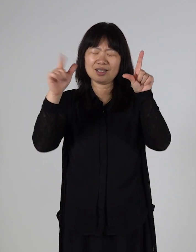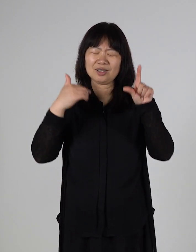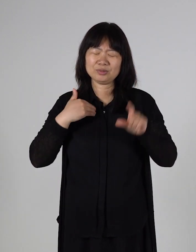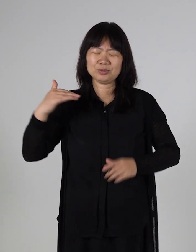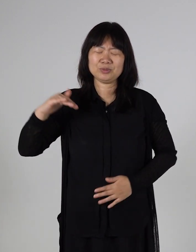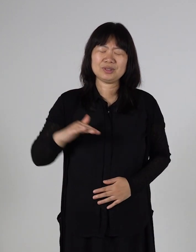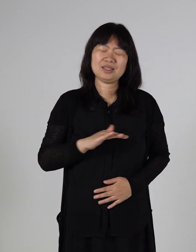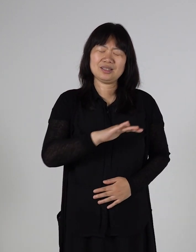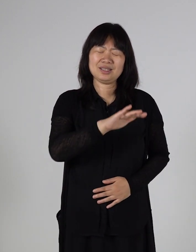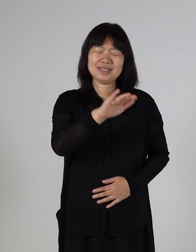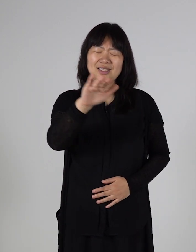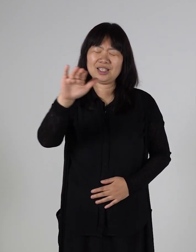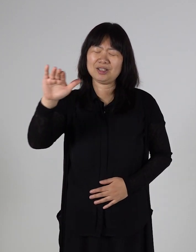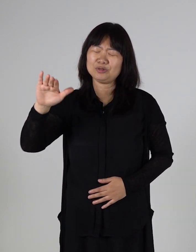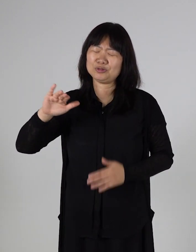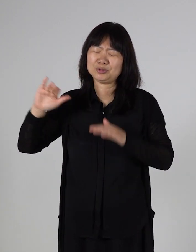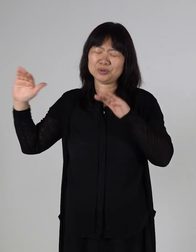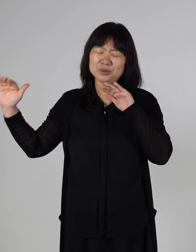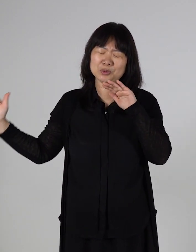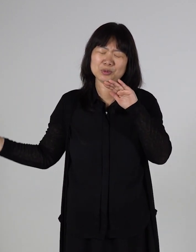그날에 우릴